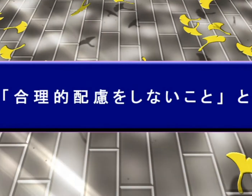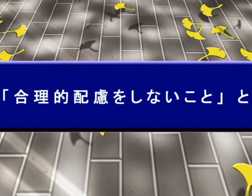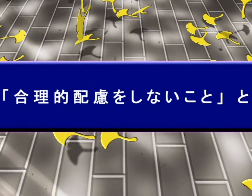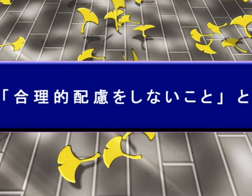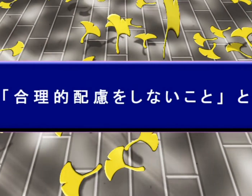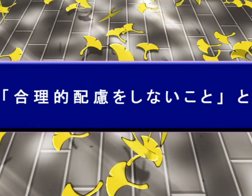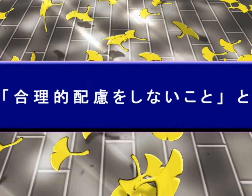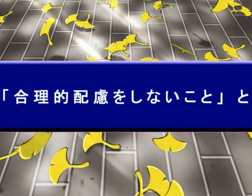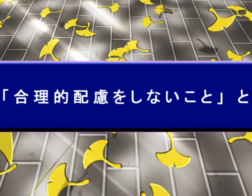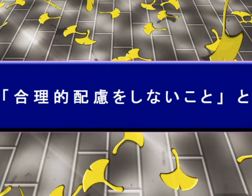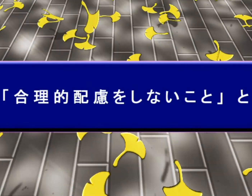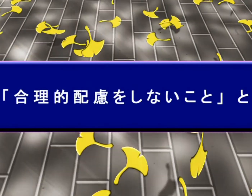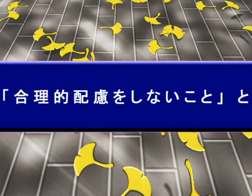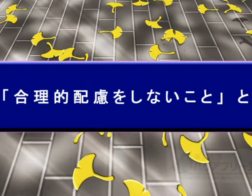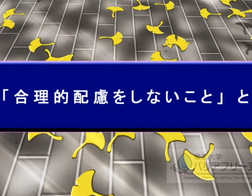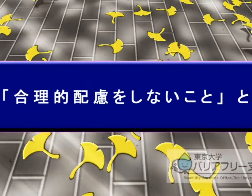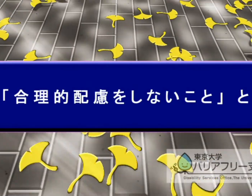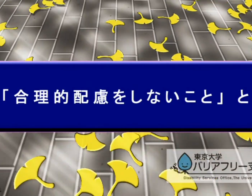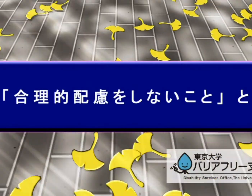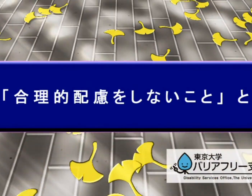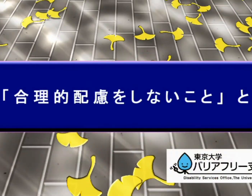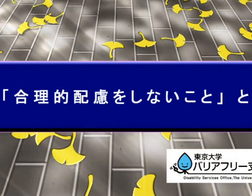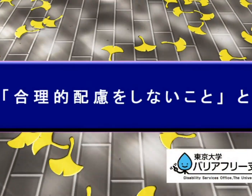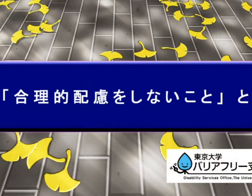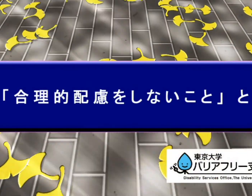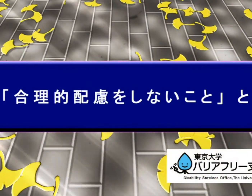合理的配慮をしないこととは